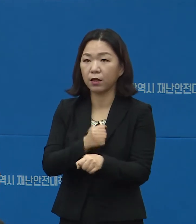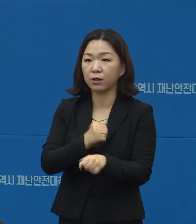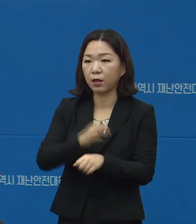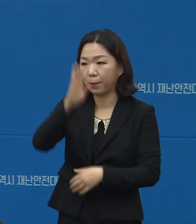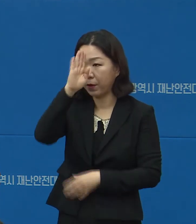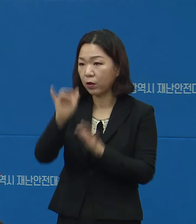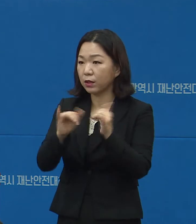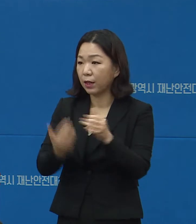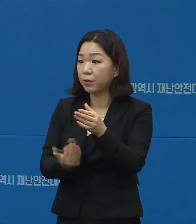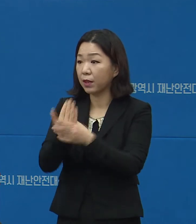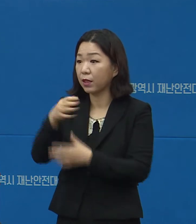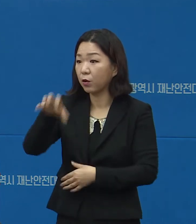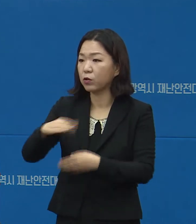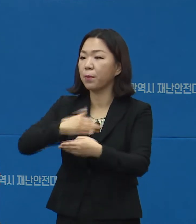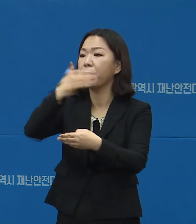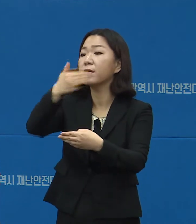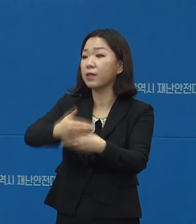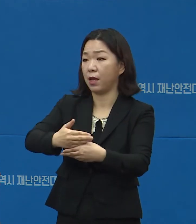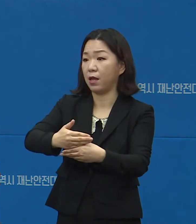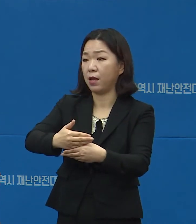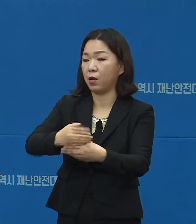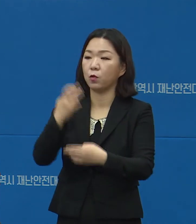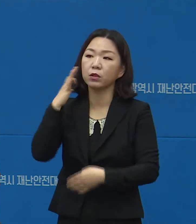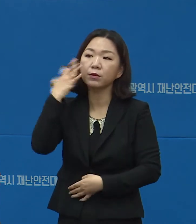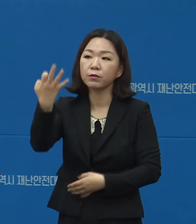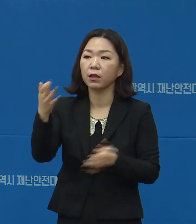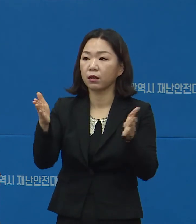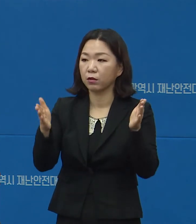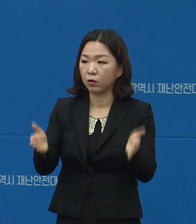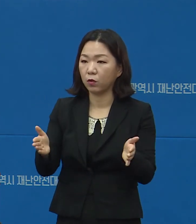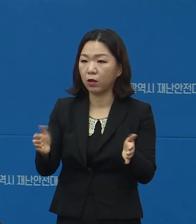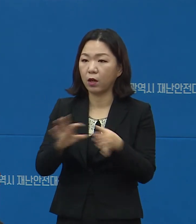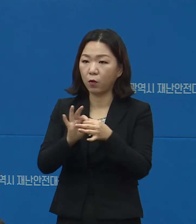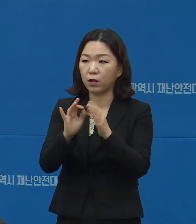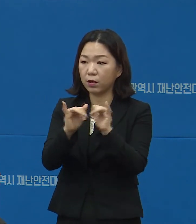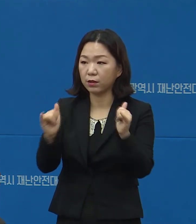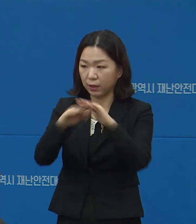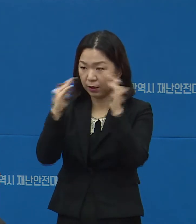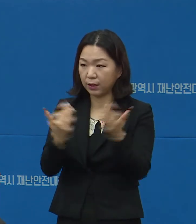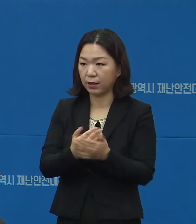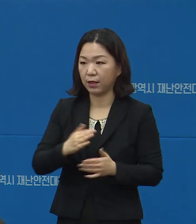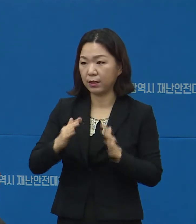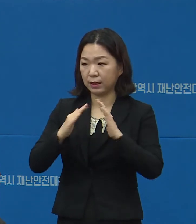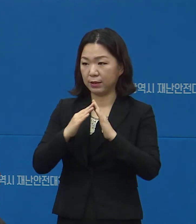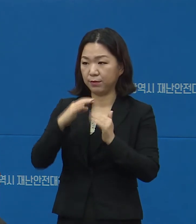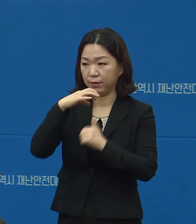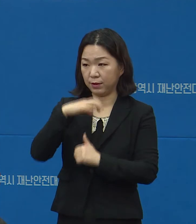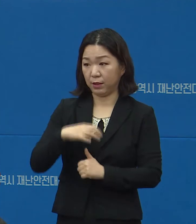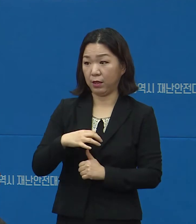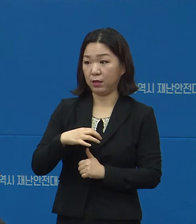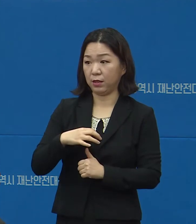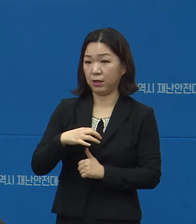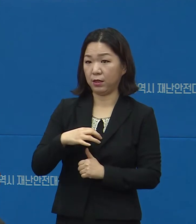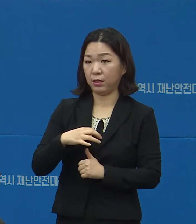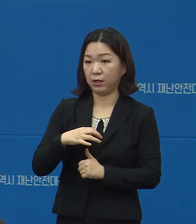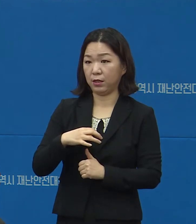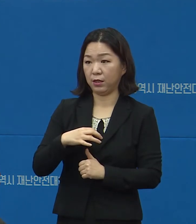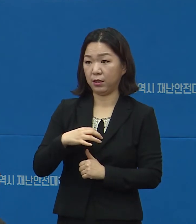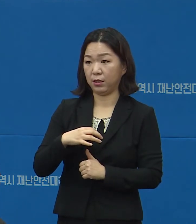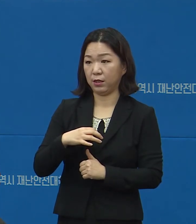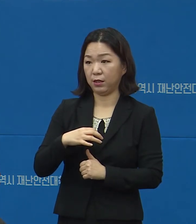곳은 폐쇄하고 그리고 14일간 관련자들은 다 자가대기하고 이런